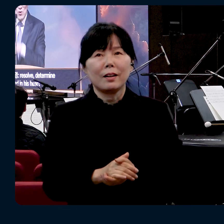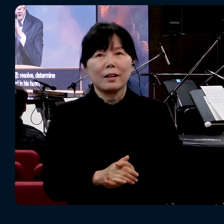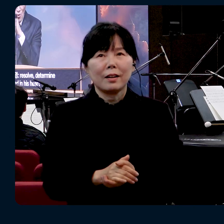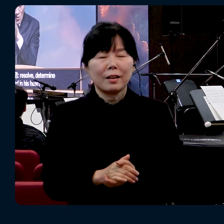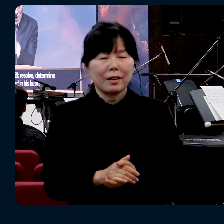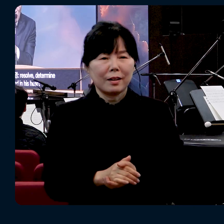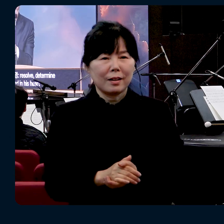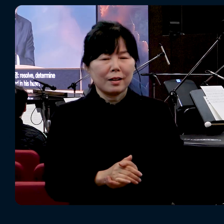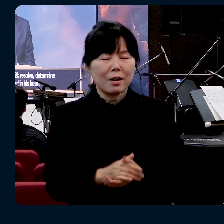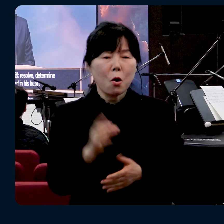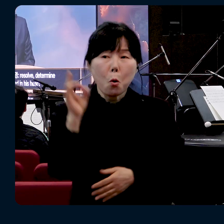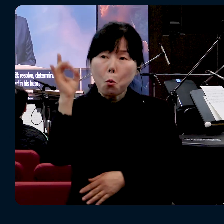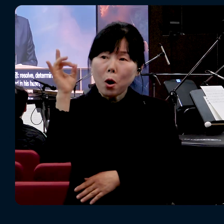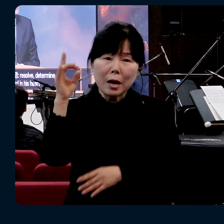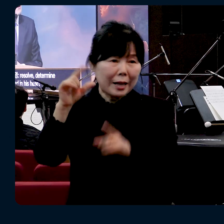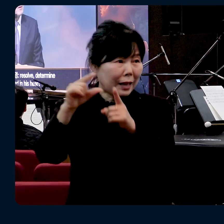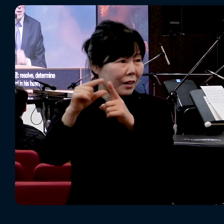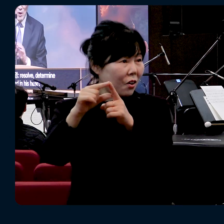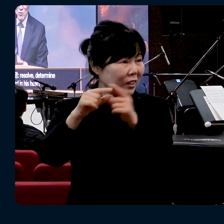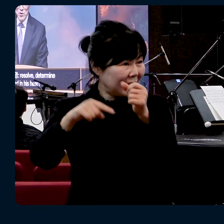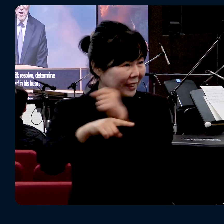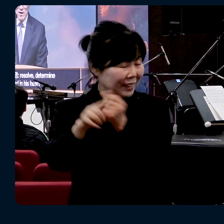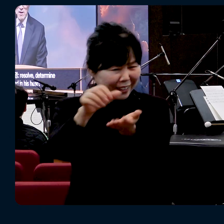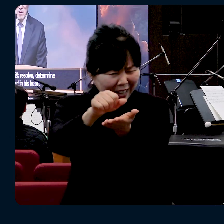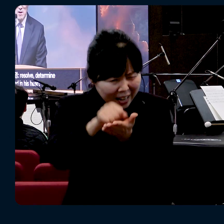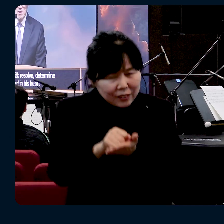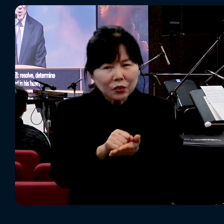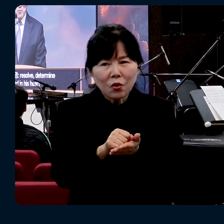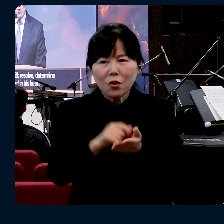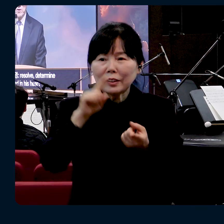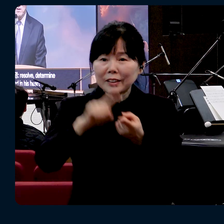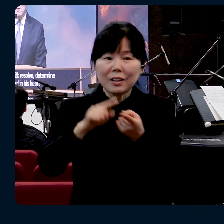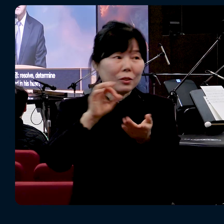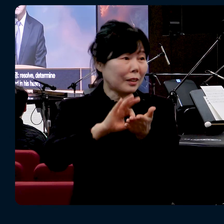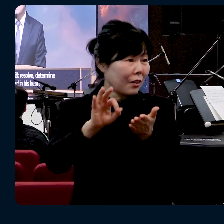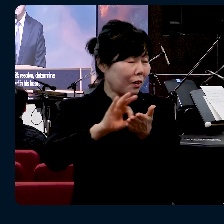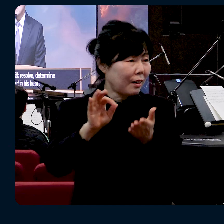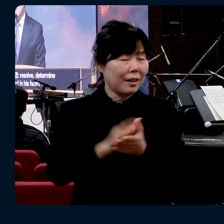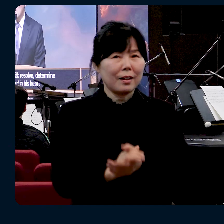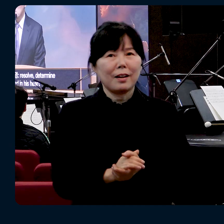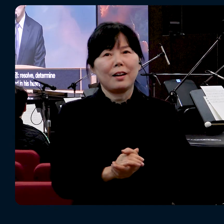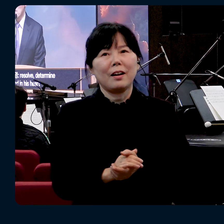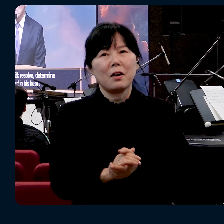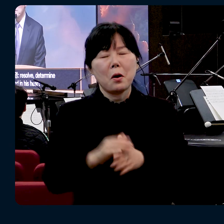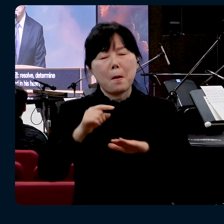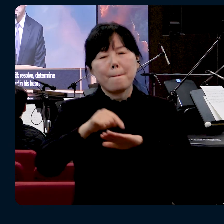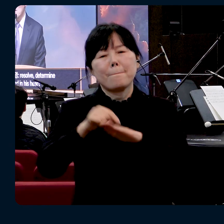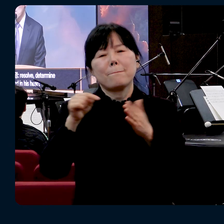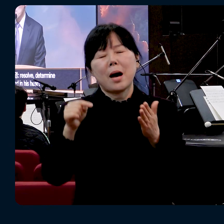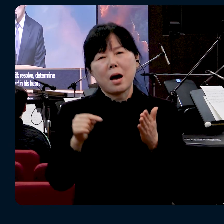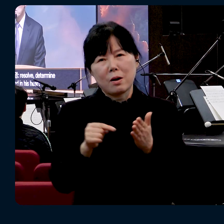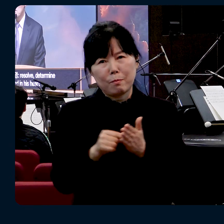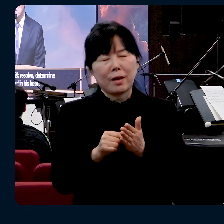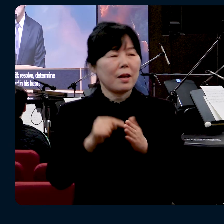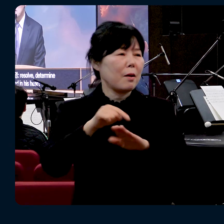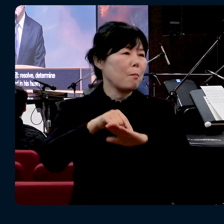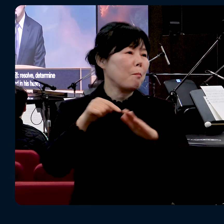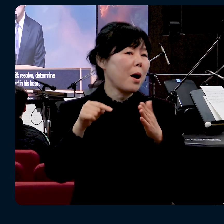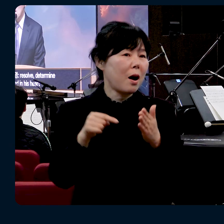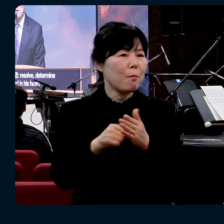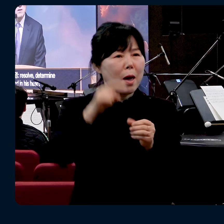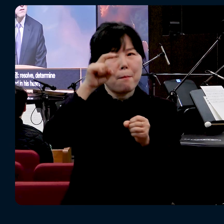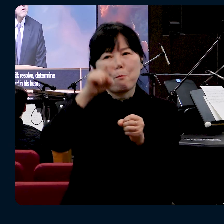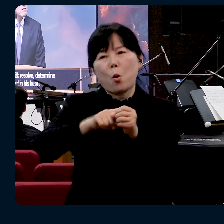거의 반영해서 놀라운 표현을 쓰고 있어요. 그게 바로 뭐냐? purposed in his heart예요.